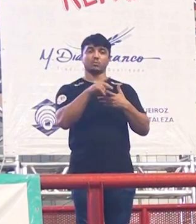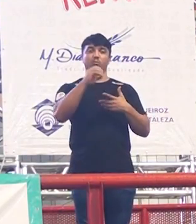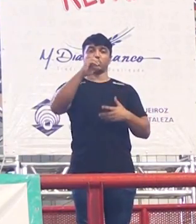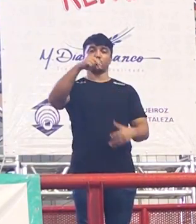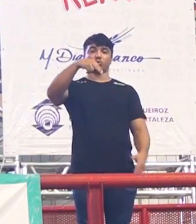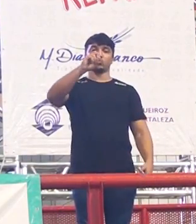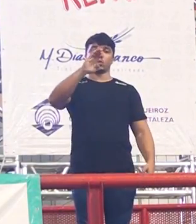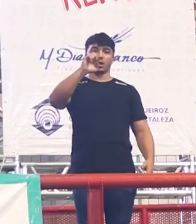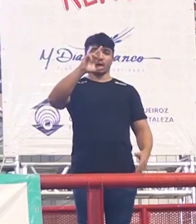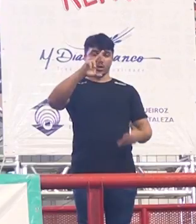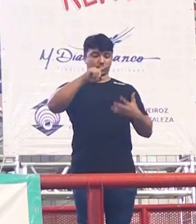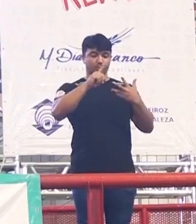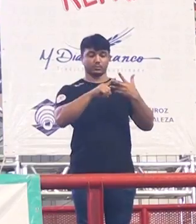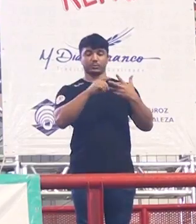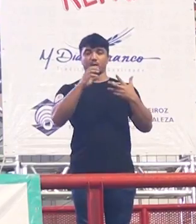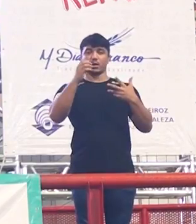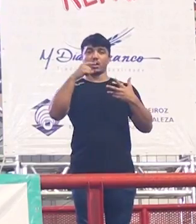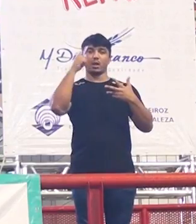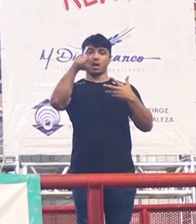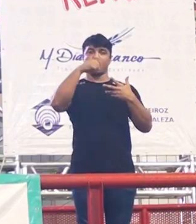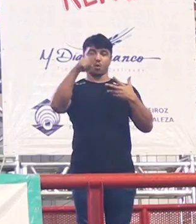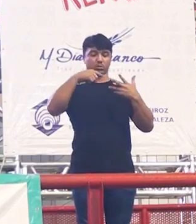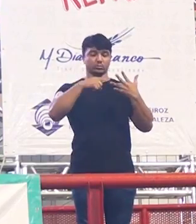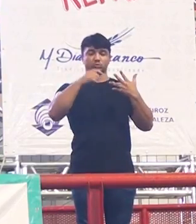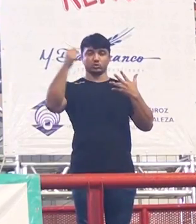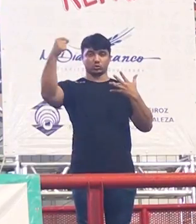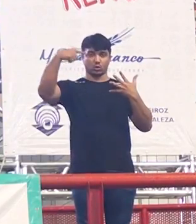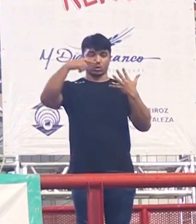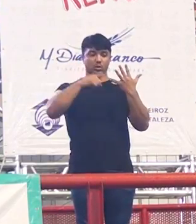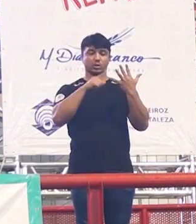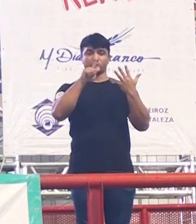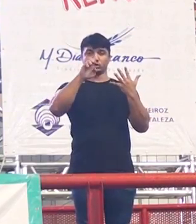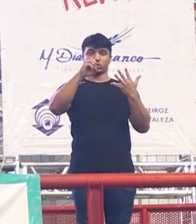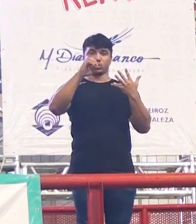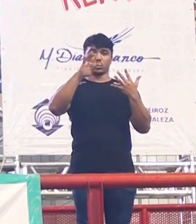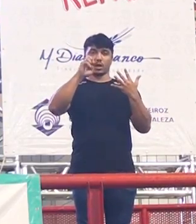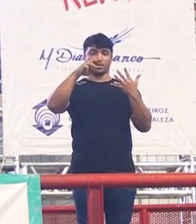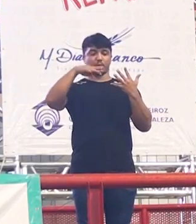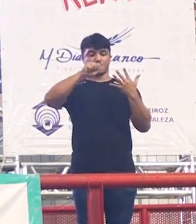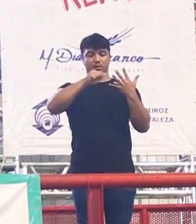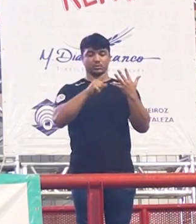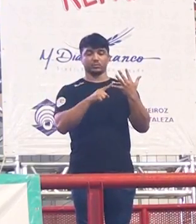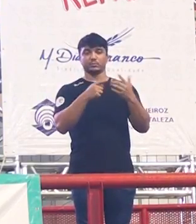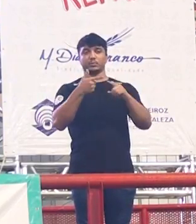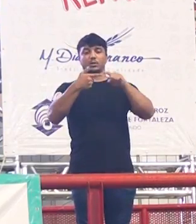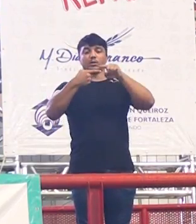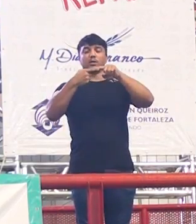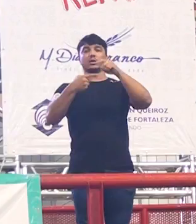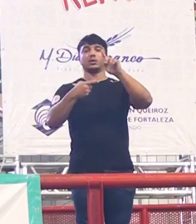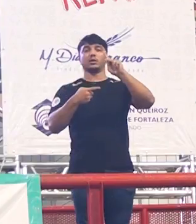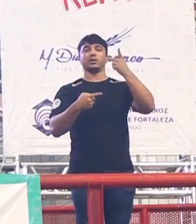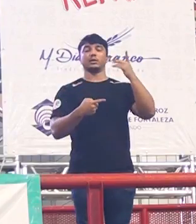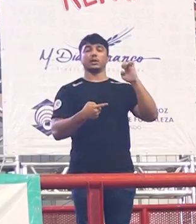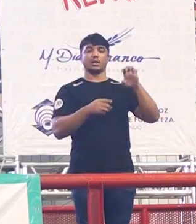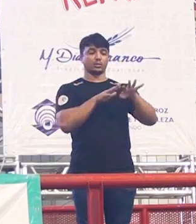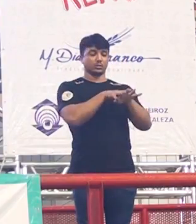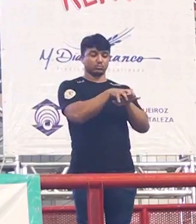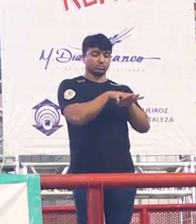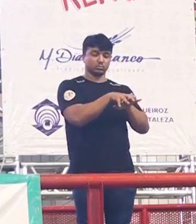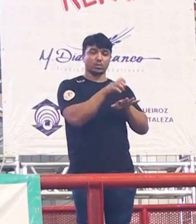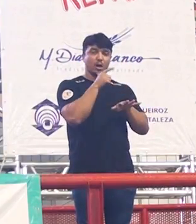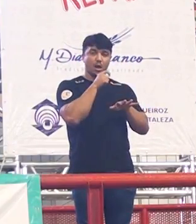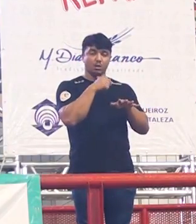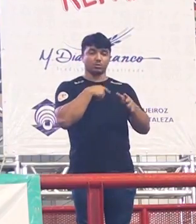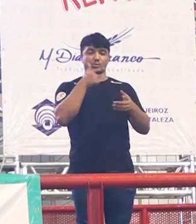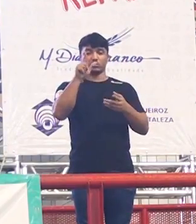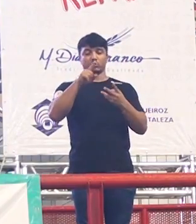nuclear, energia eólica, energia solar, geotérmica, hidrelétrica e termoelétrica.